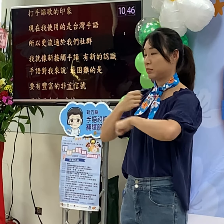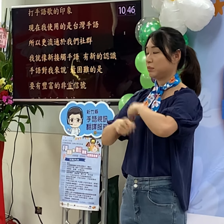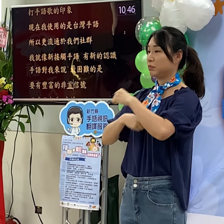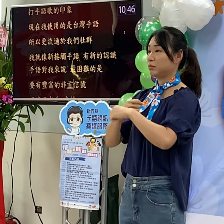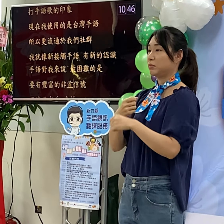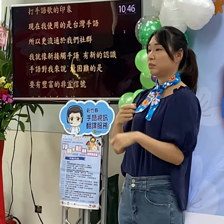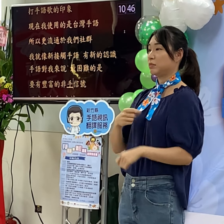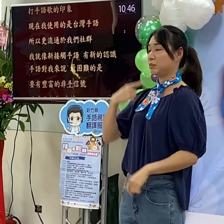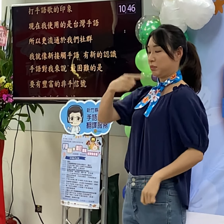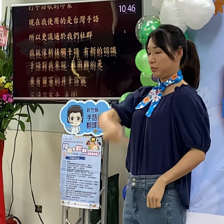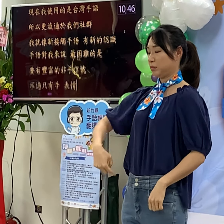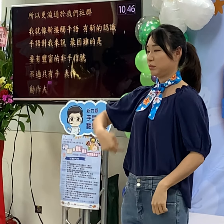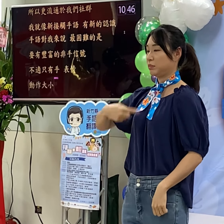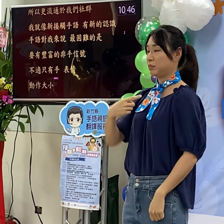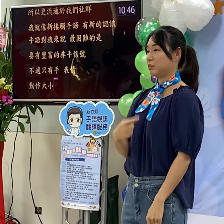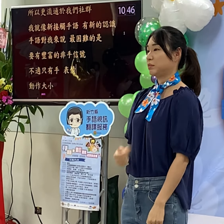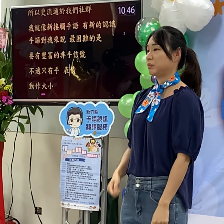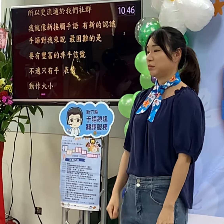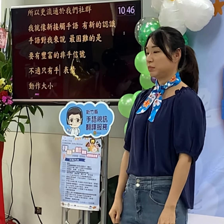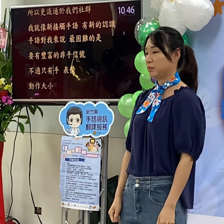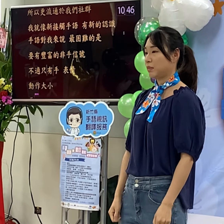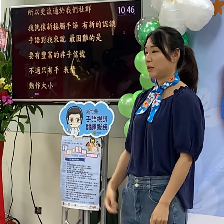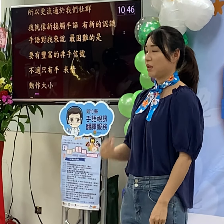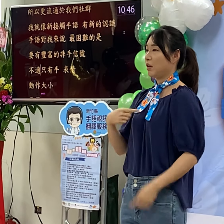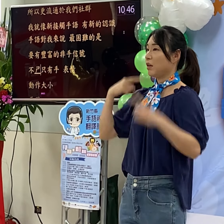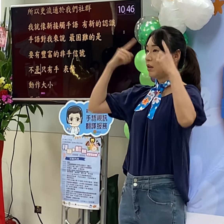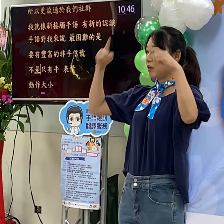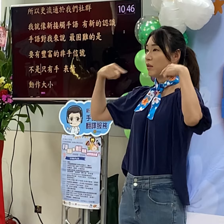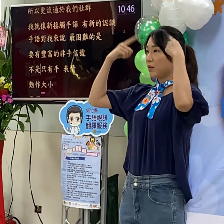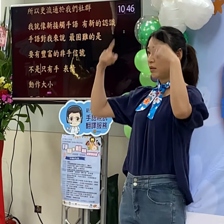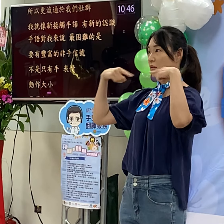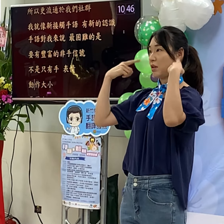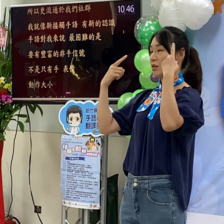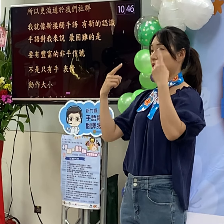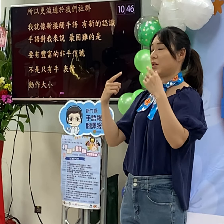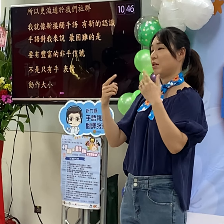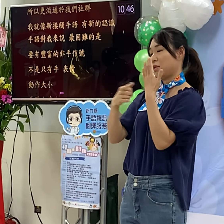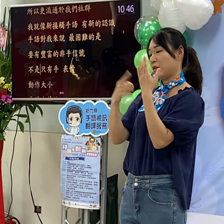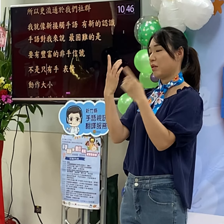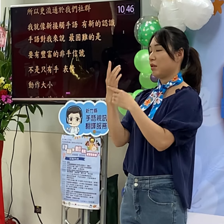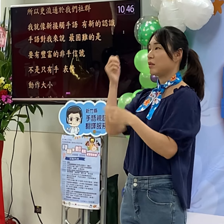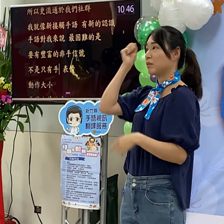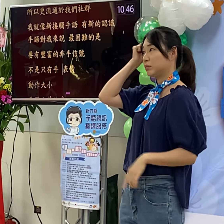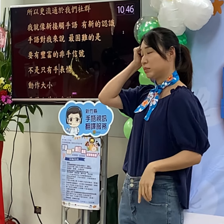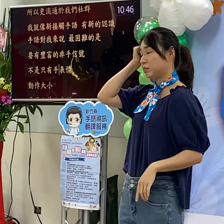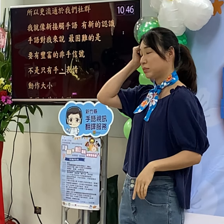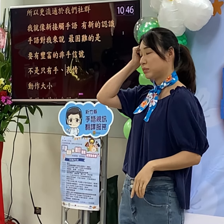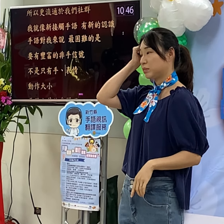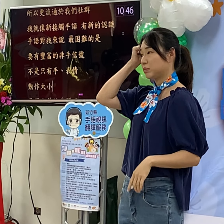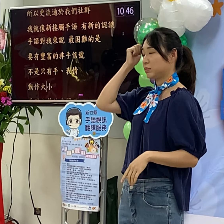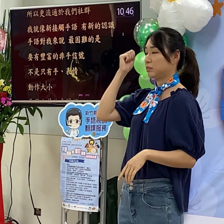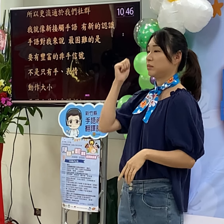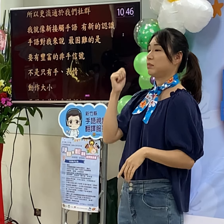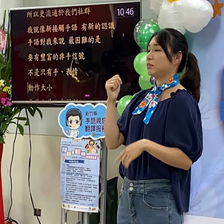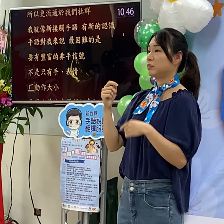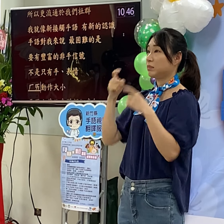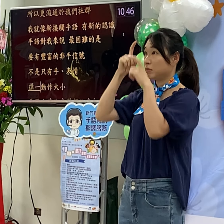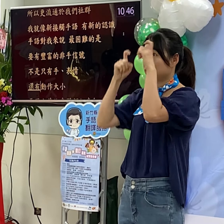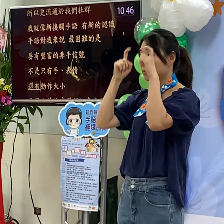身体其他的部位来表现。我常常只记得手的动作，忘了脸上的表